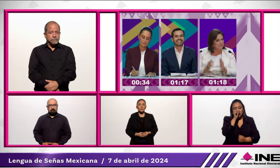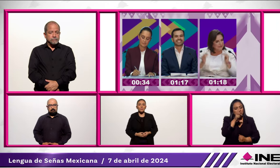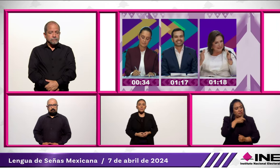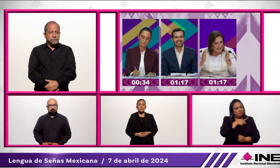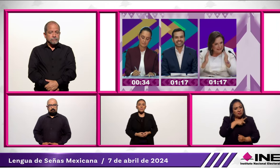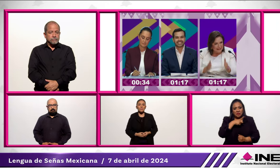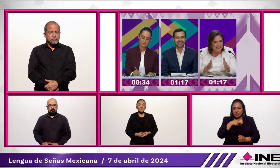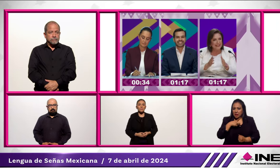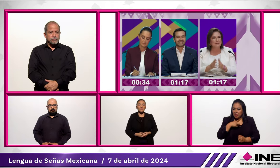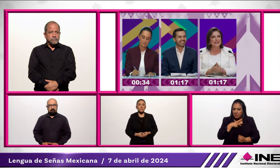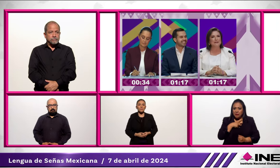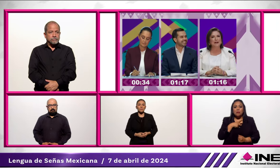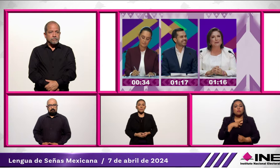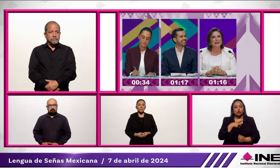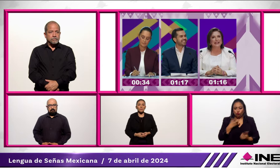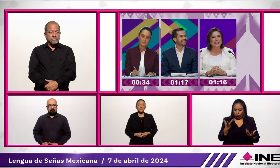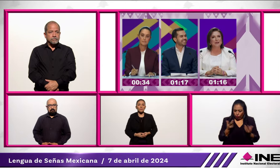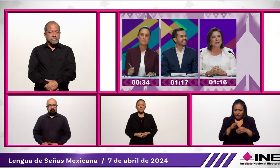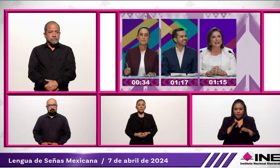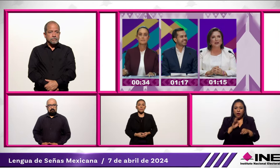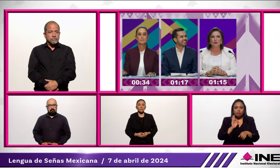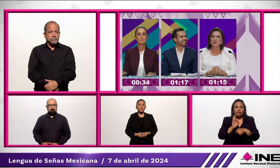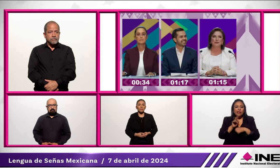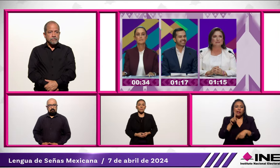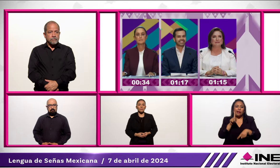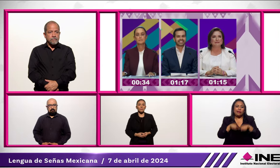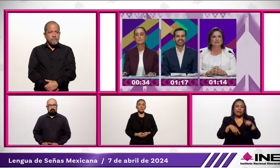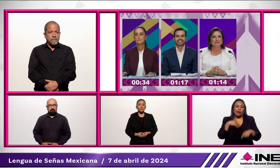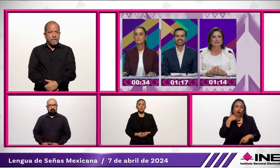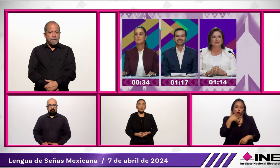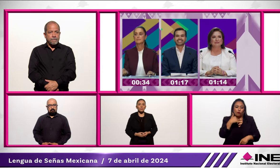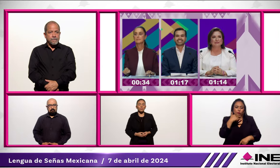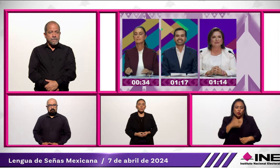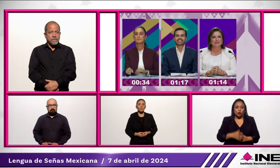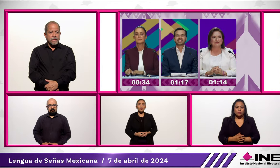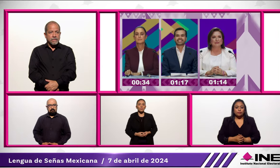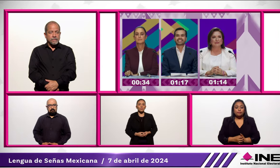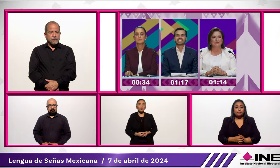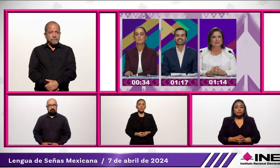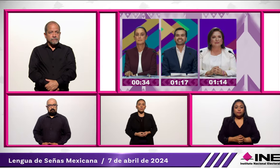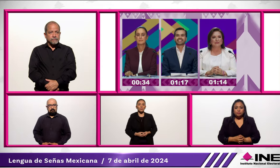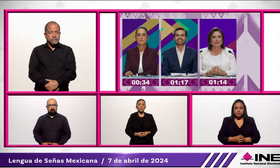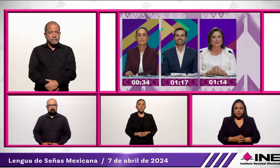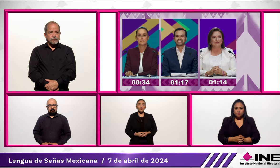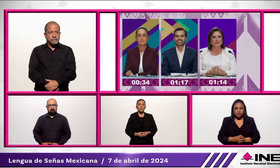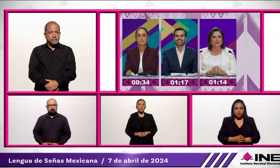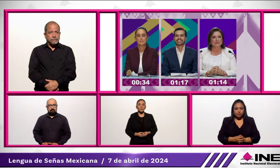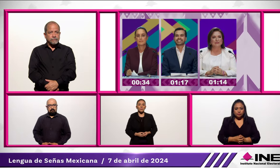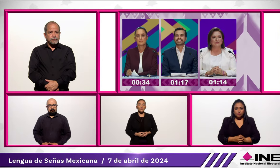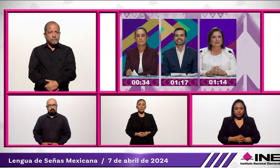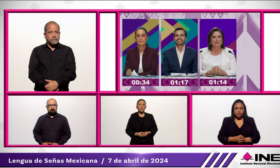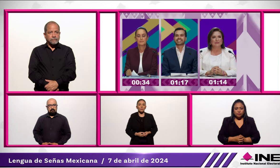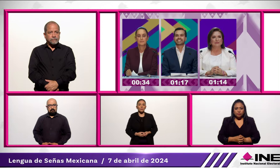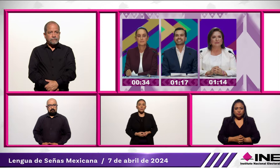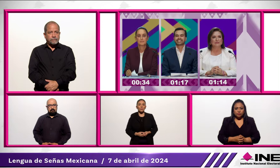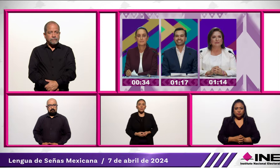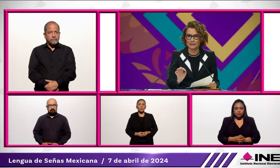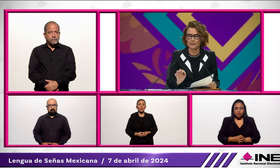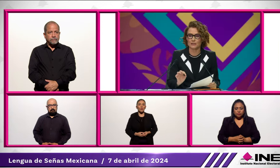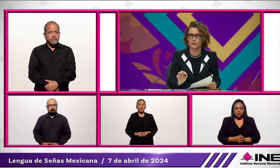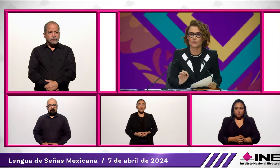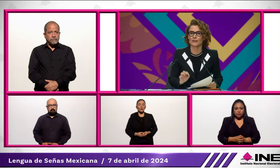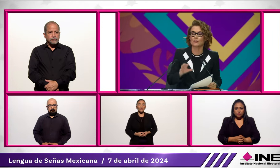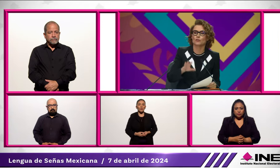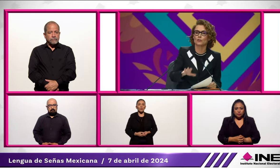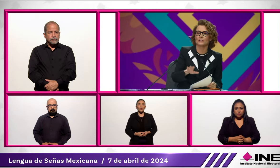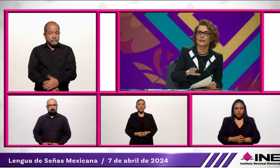que hacer más trabajo en materia de combate a la corrupción. En este caso concreto de reconocer a la población como